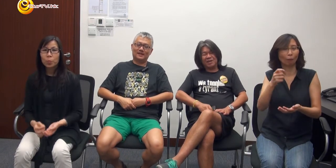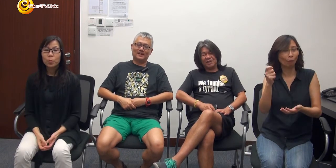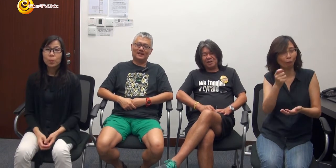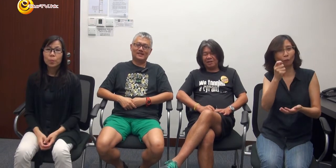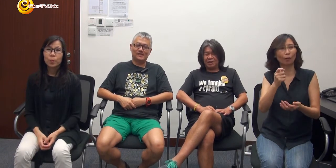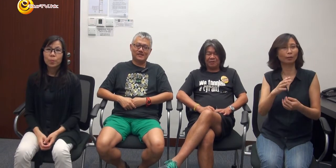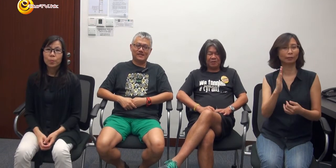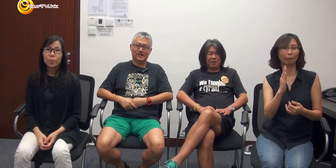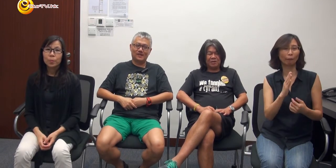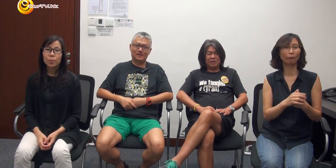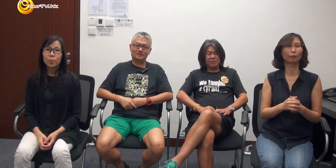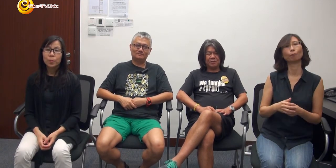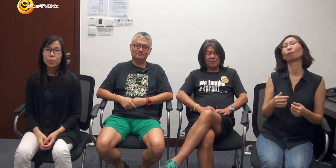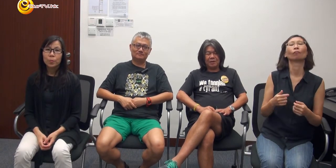個真係非常之